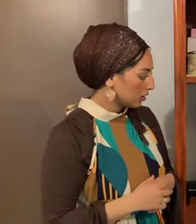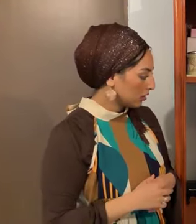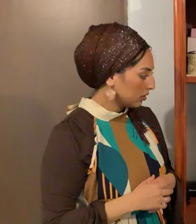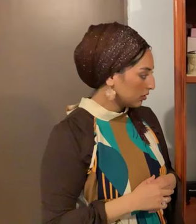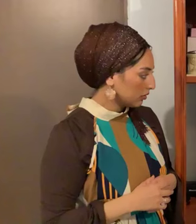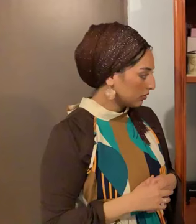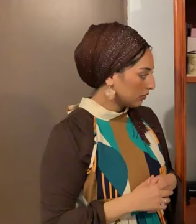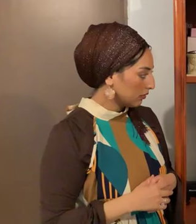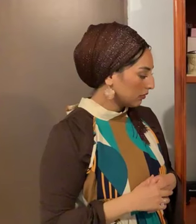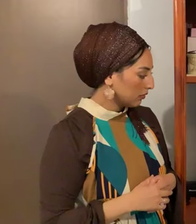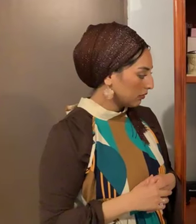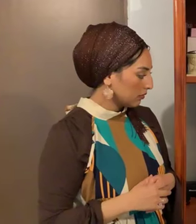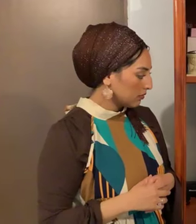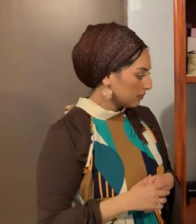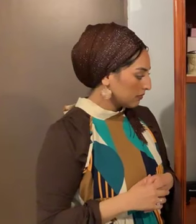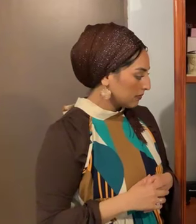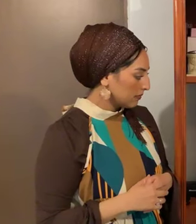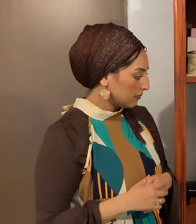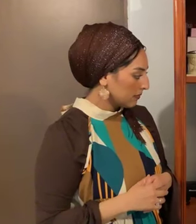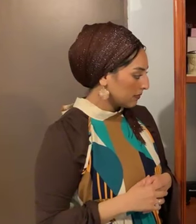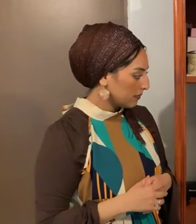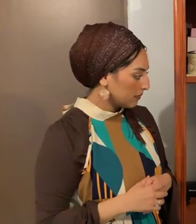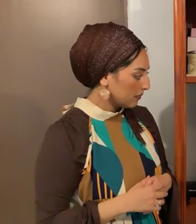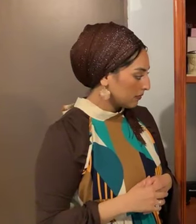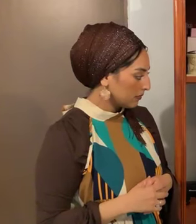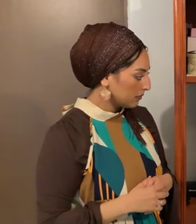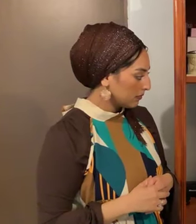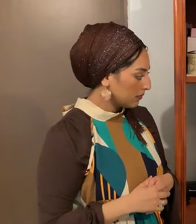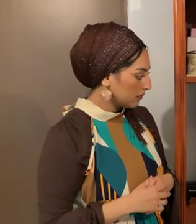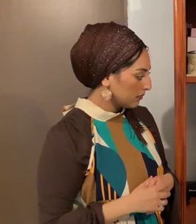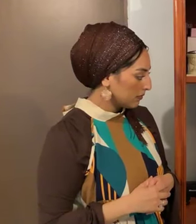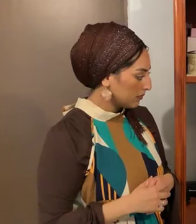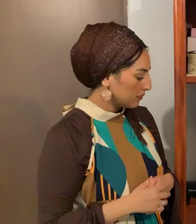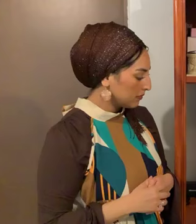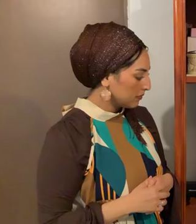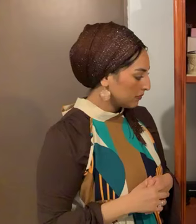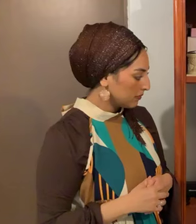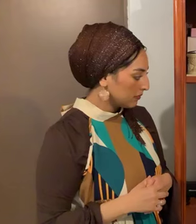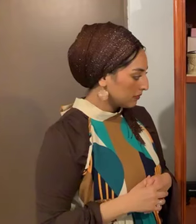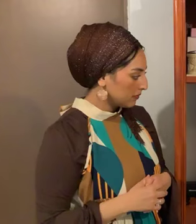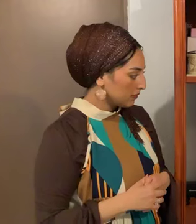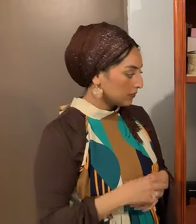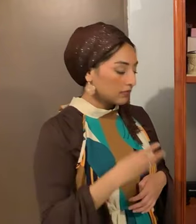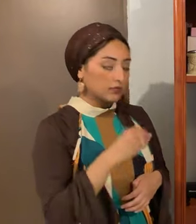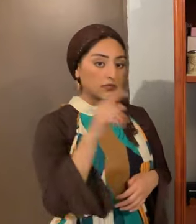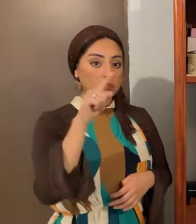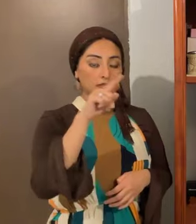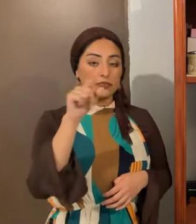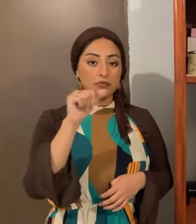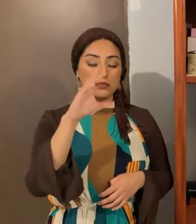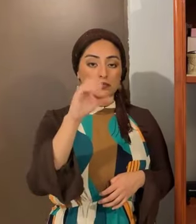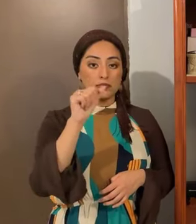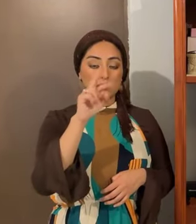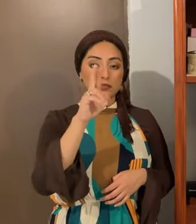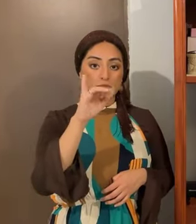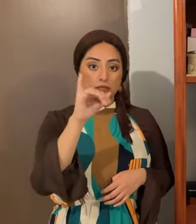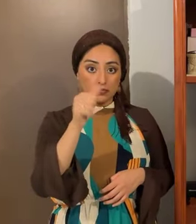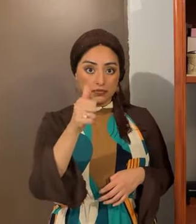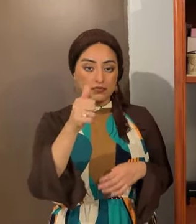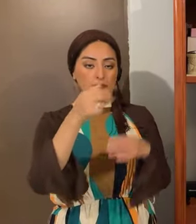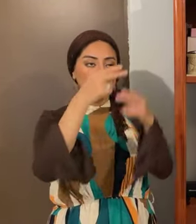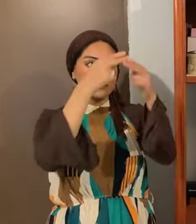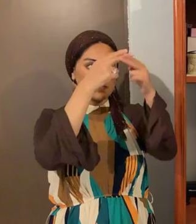bronce. Y vamos a seguir leyendo. Y Zacarías, Asiel, Semiramot,